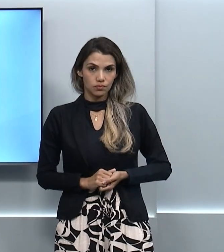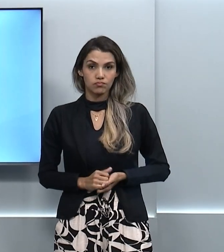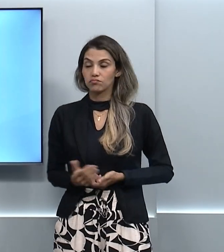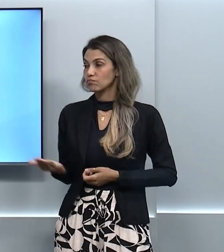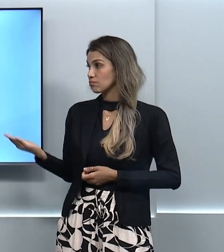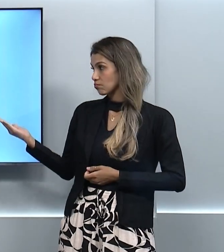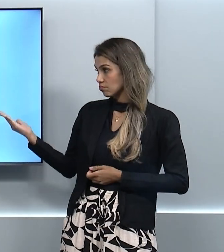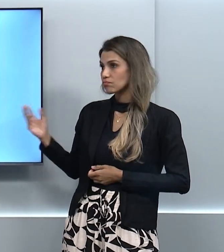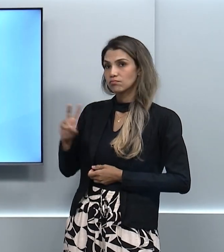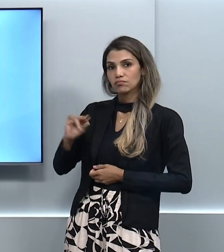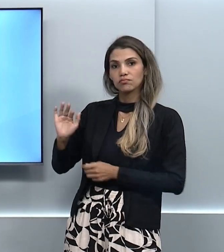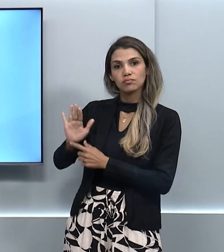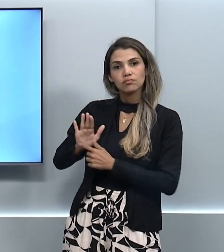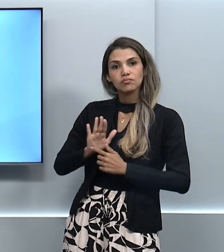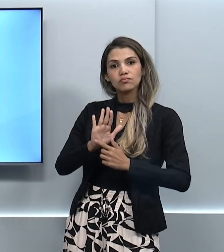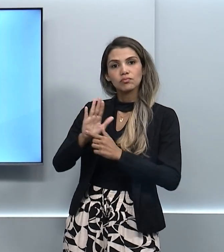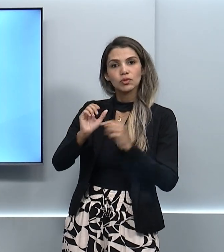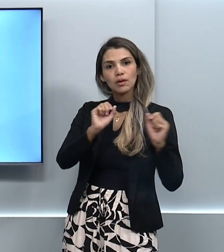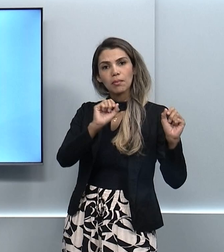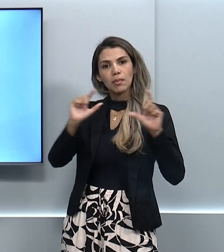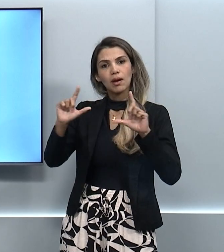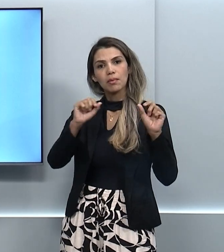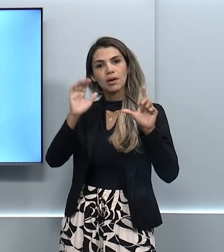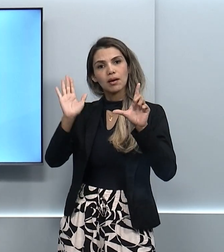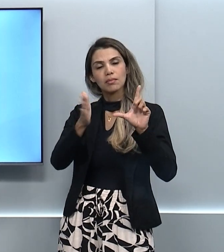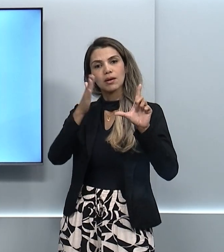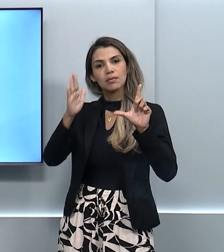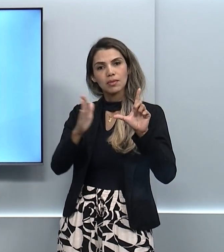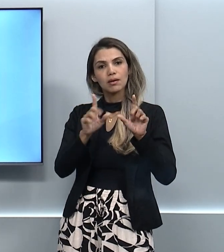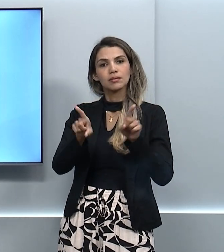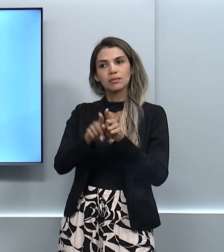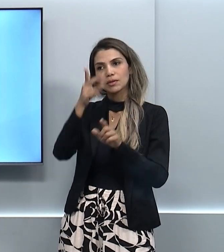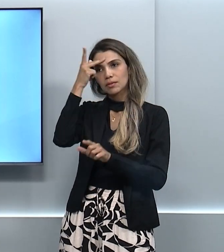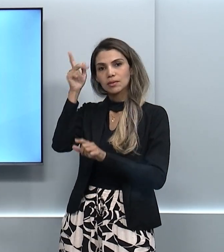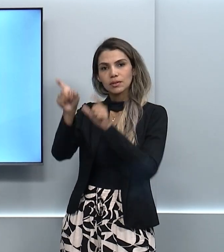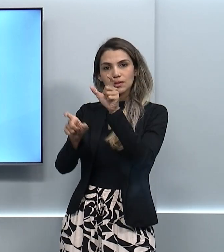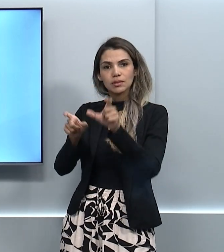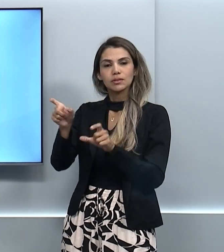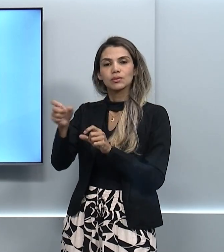nessa mesma tela também vão aparecer nossas reportagens e entrevistados.